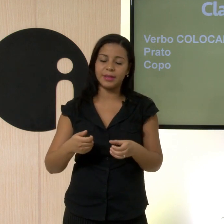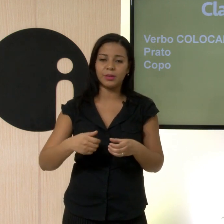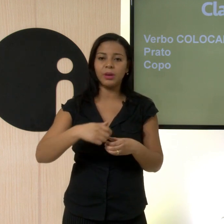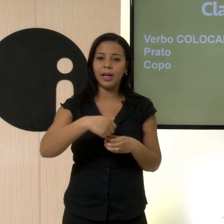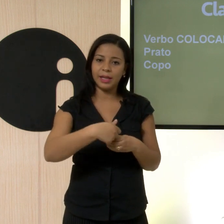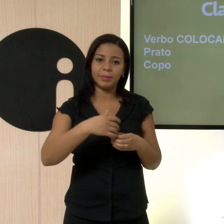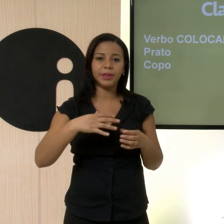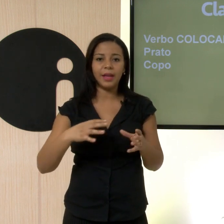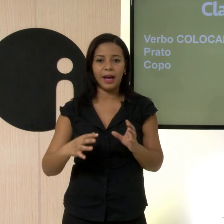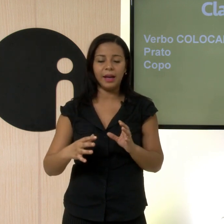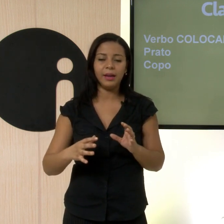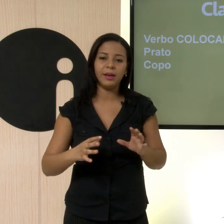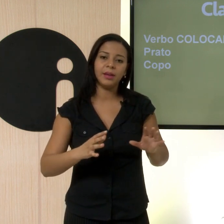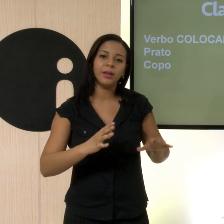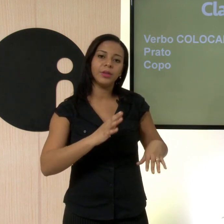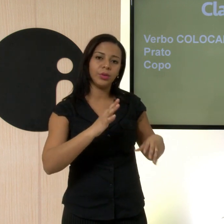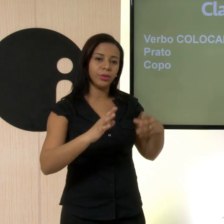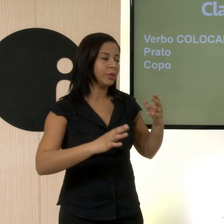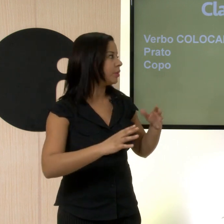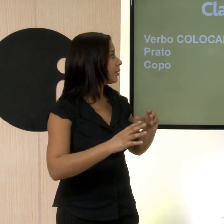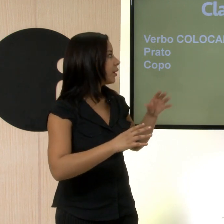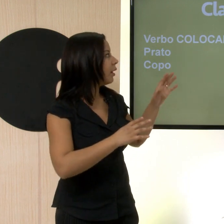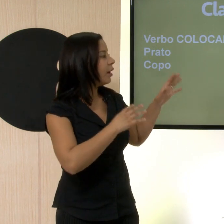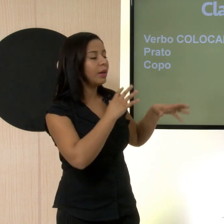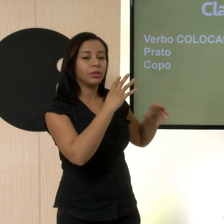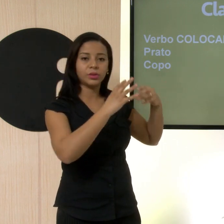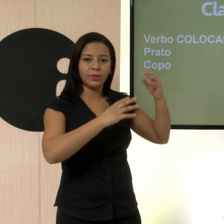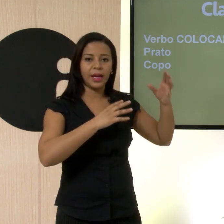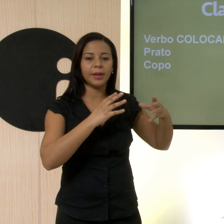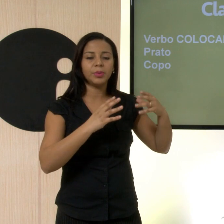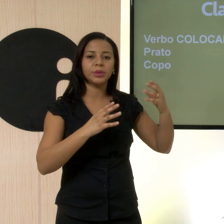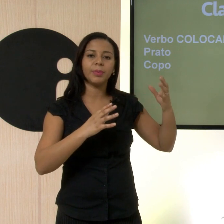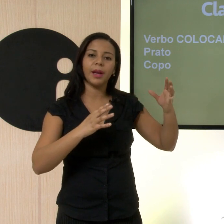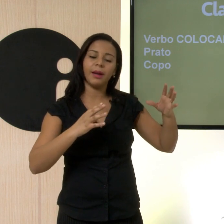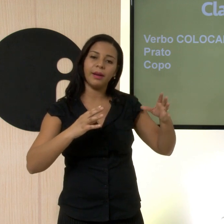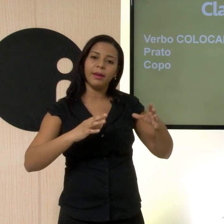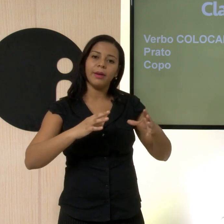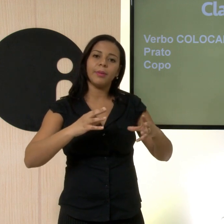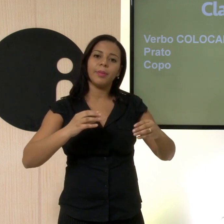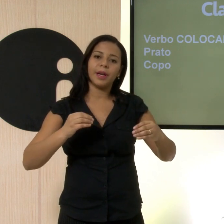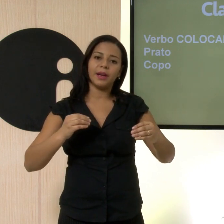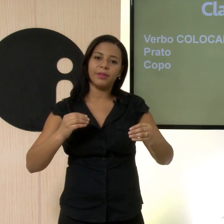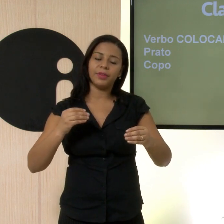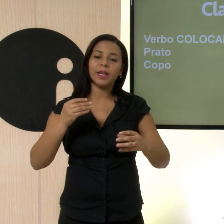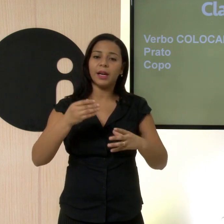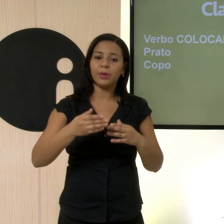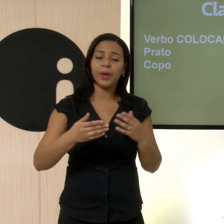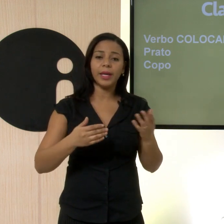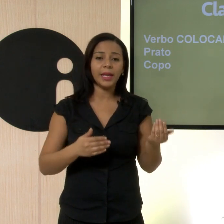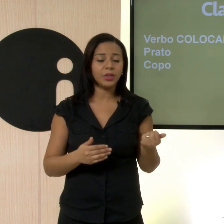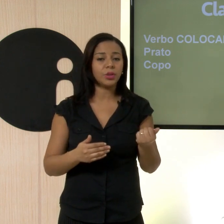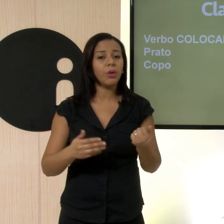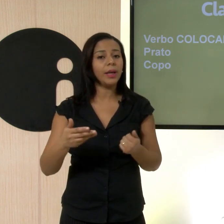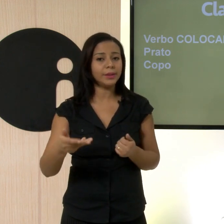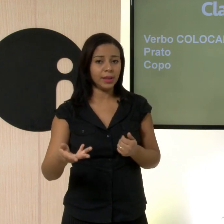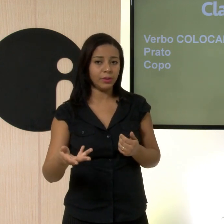preciso adaptar todos os verbos para ficar coerente com a ação.